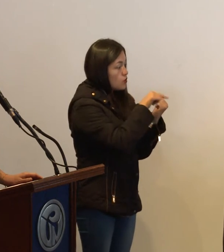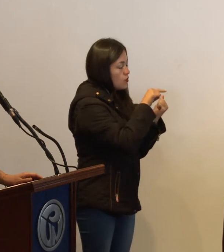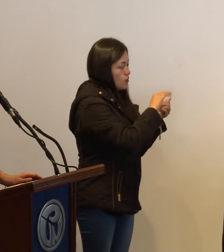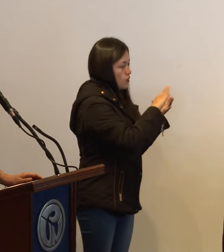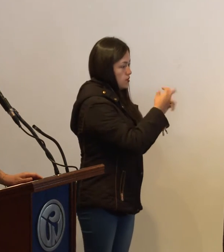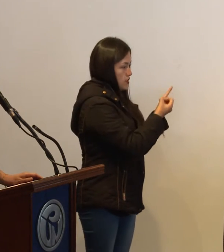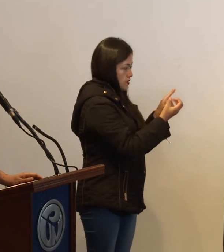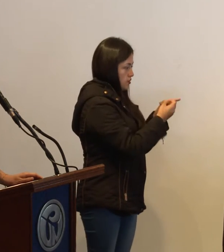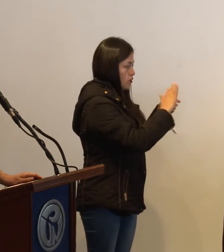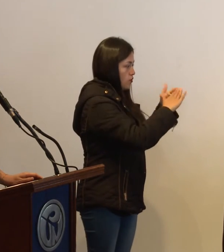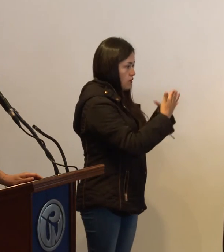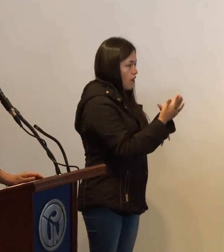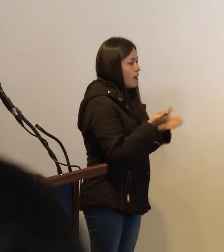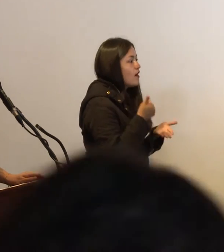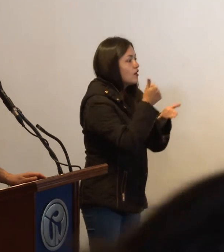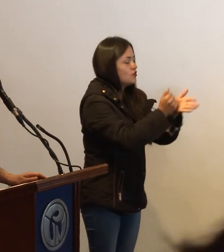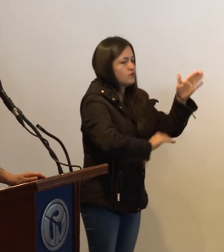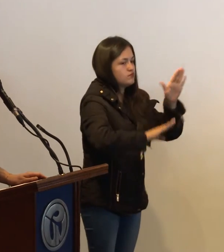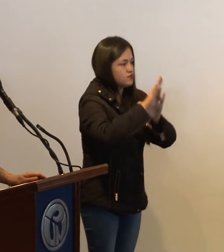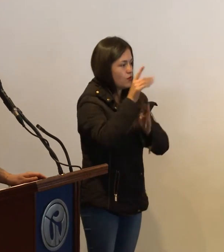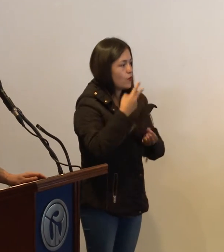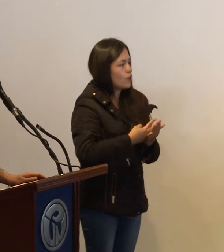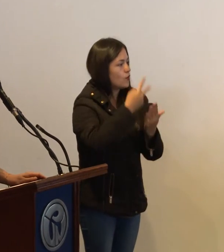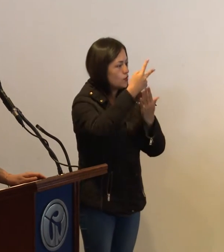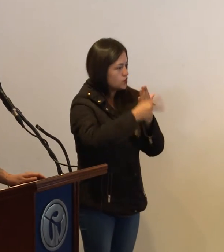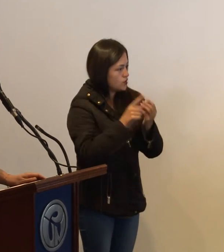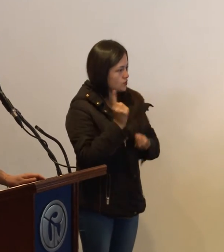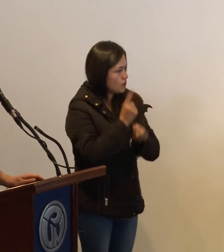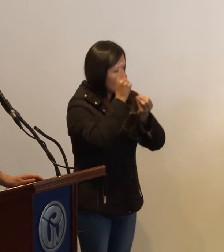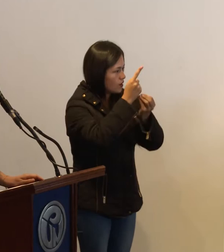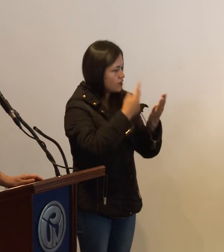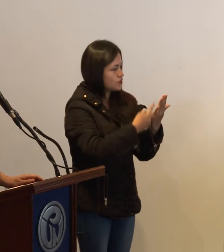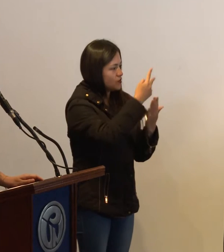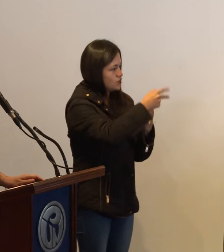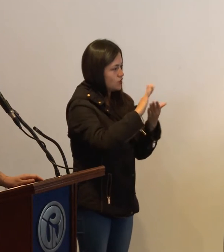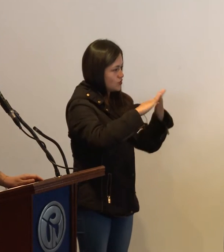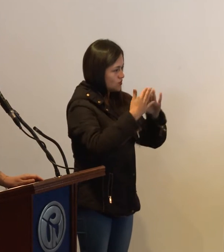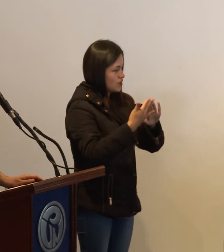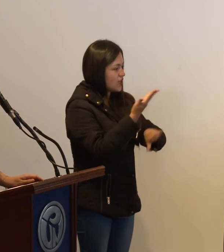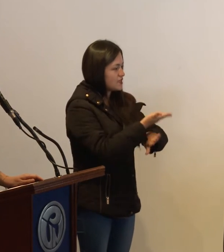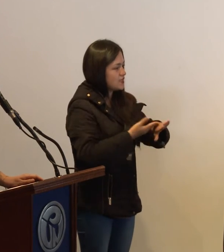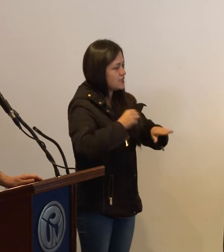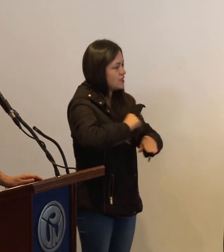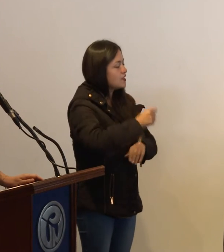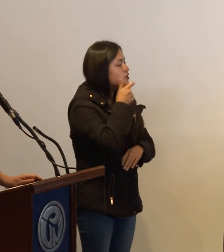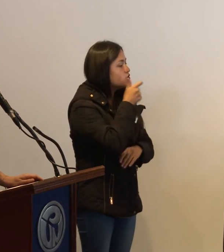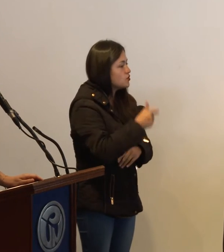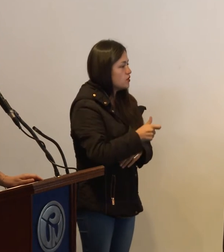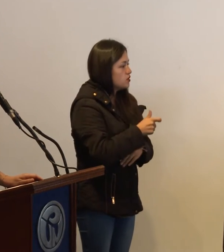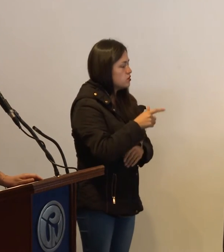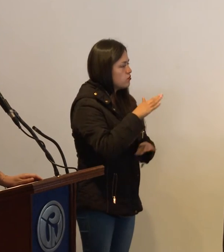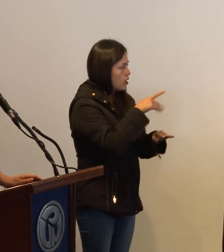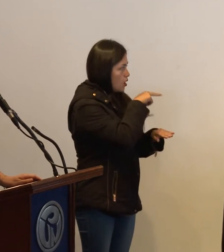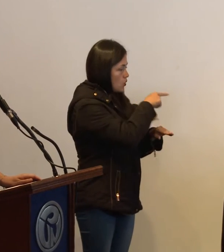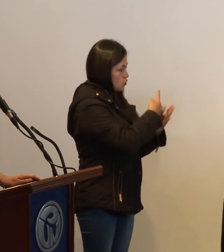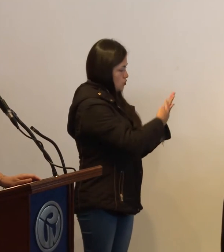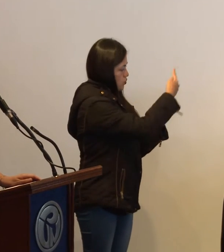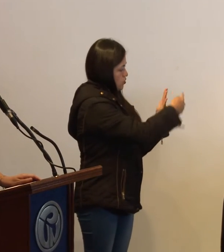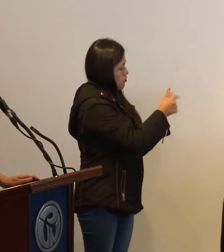proyectos políticos, proyectos comunitarios y proyectos de exigencia de derechos humanos que permiten de alguna